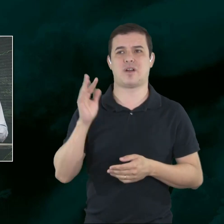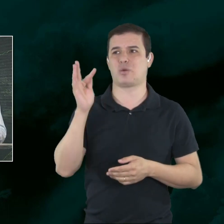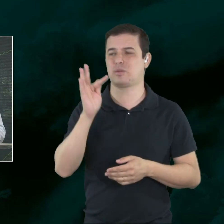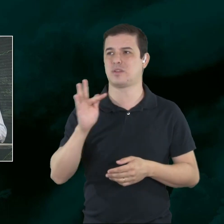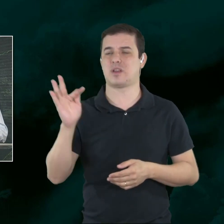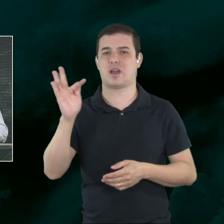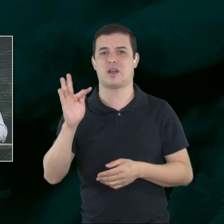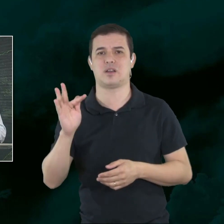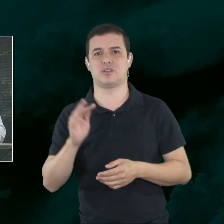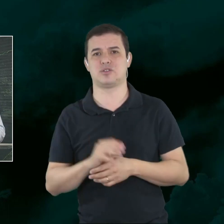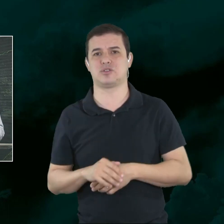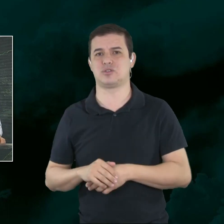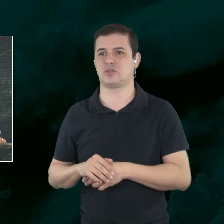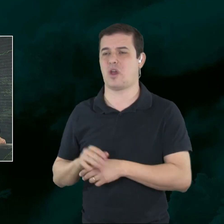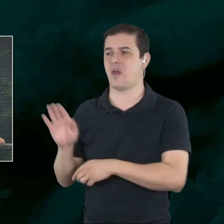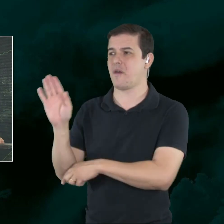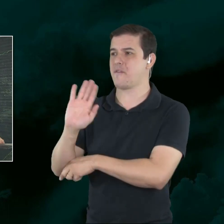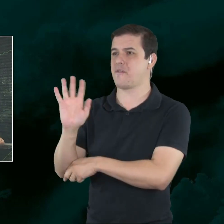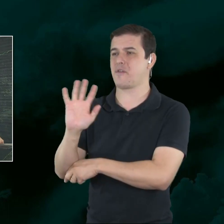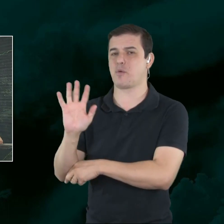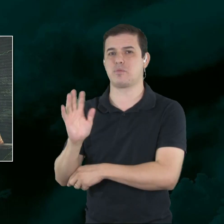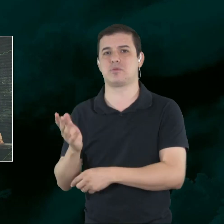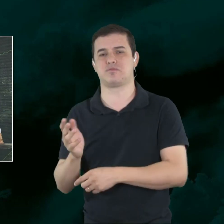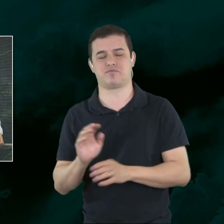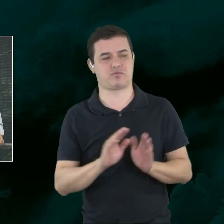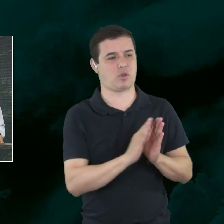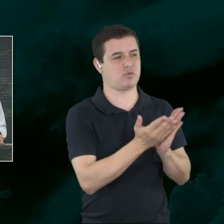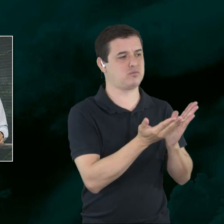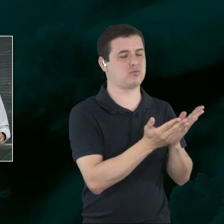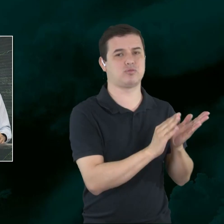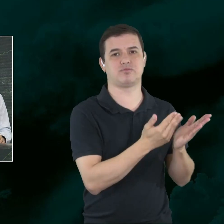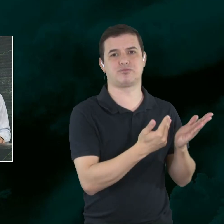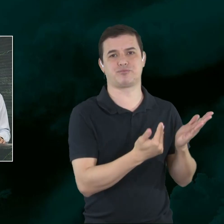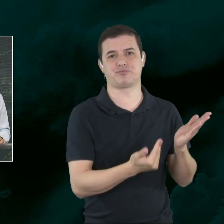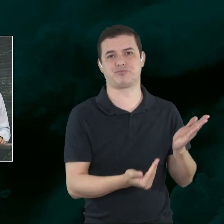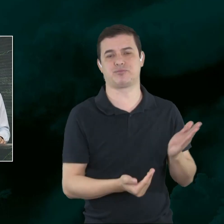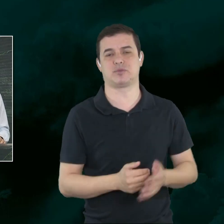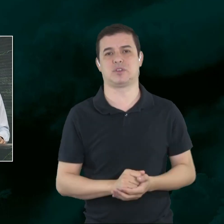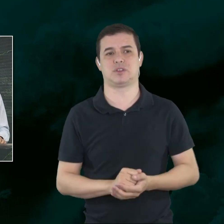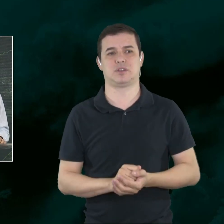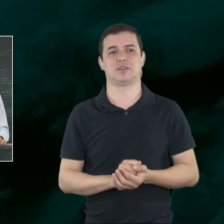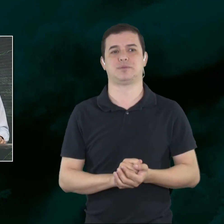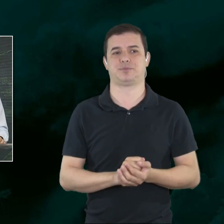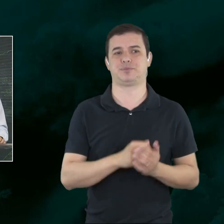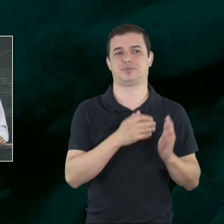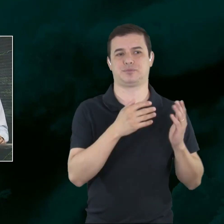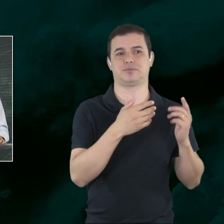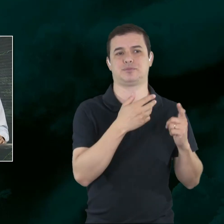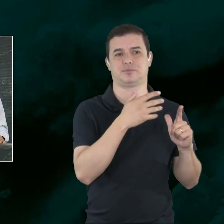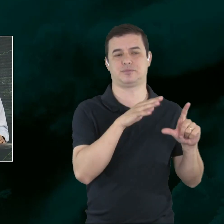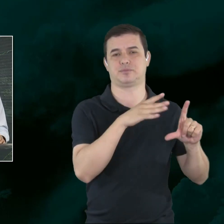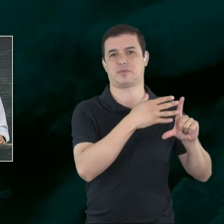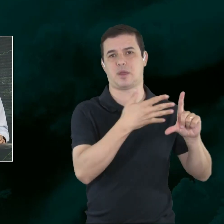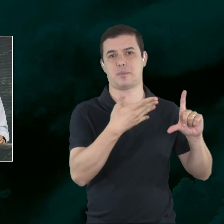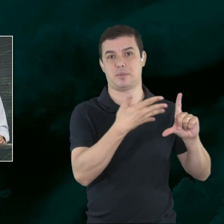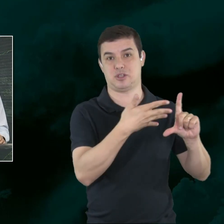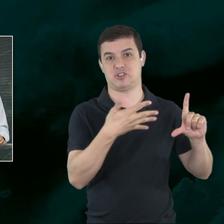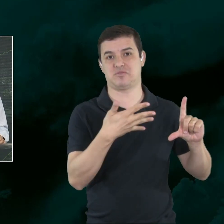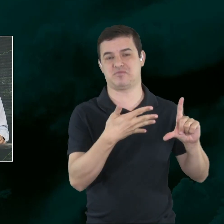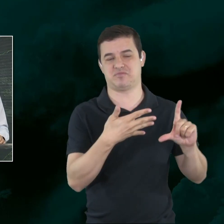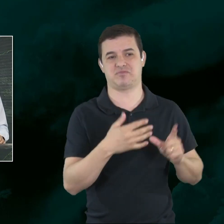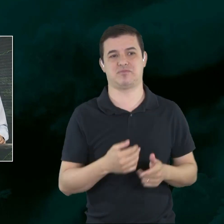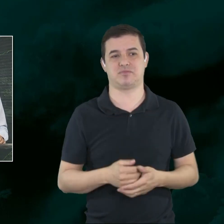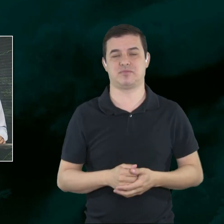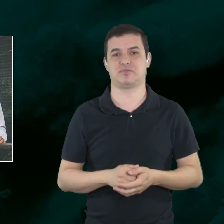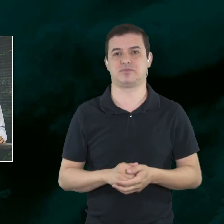filmes, jornais e revistas e muito mais nas redes sociais, nas mídias sociais. Esse conceito está sendo passado para o cidadão